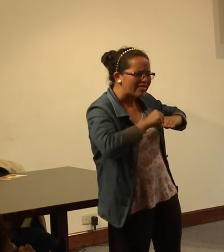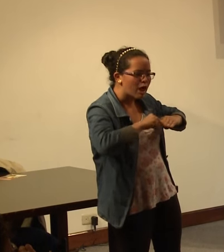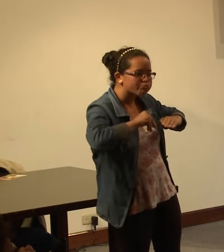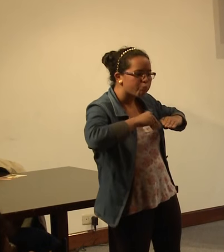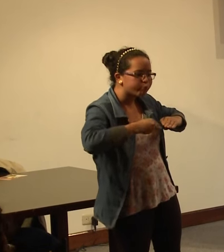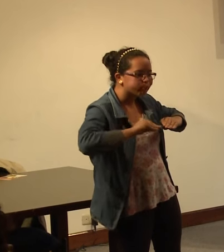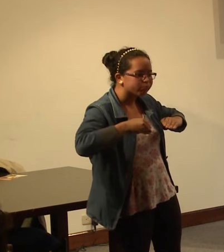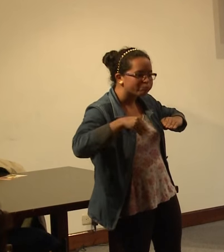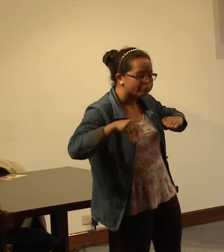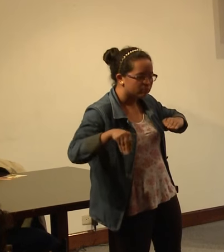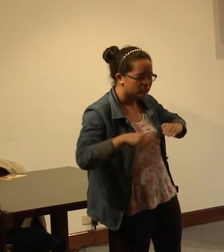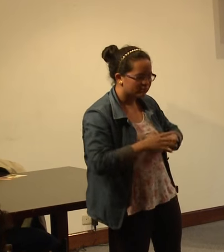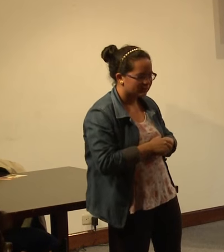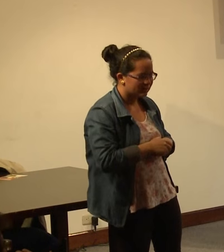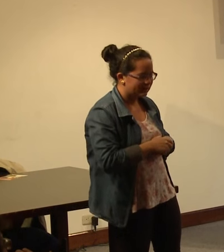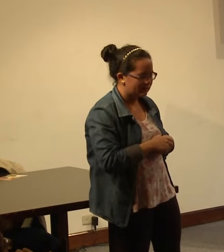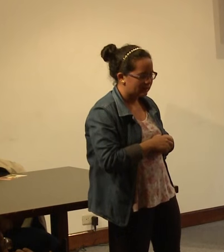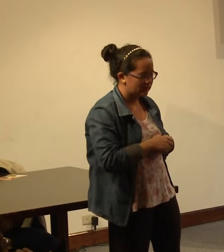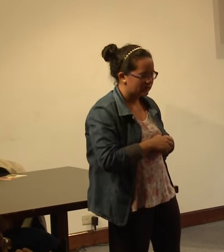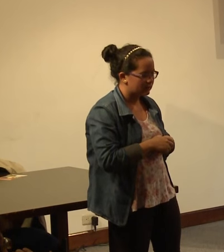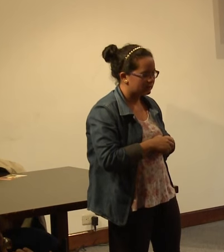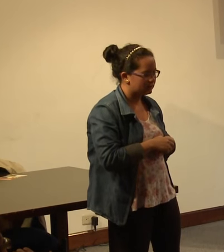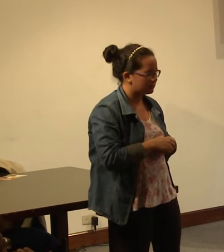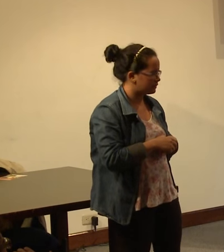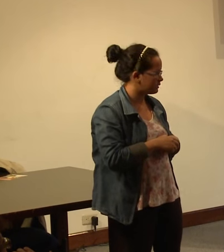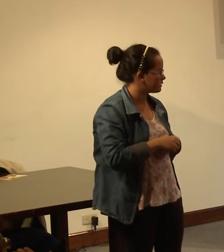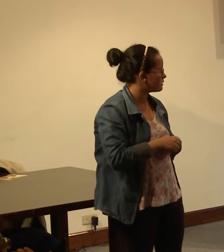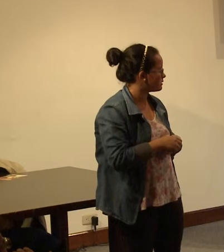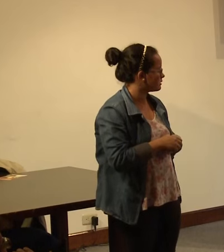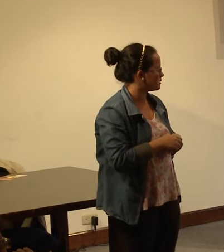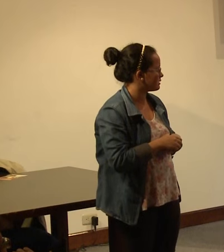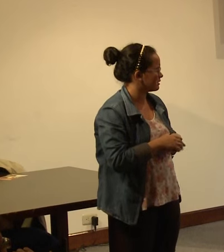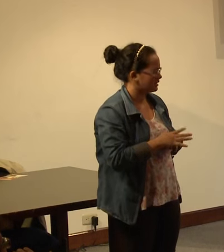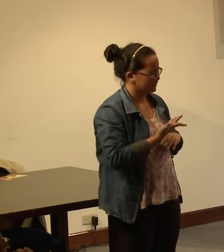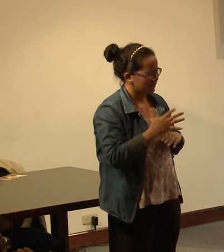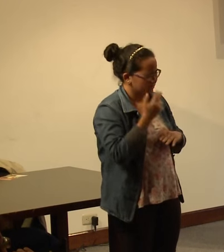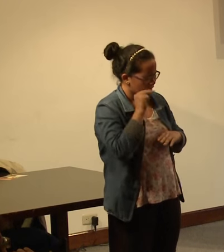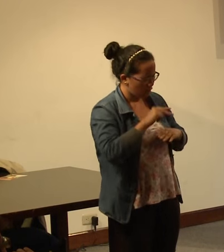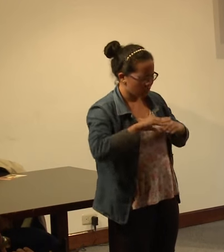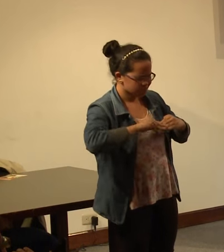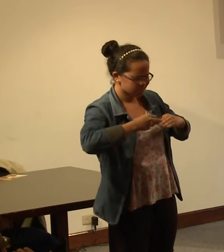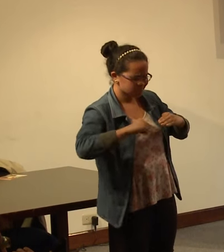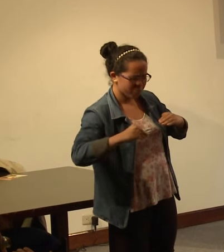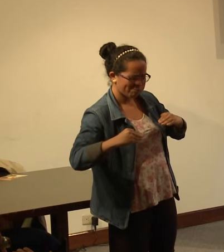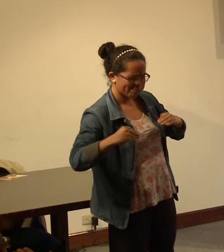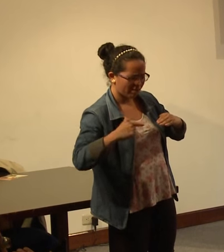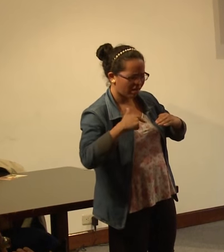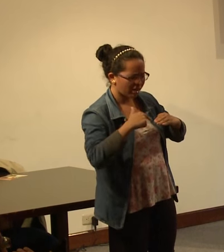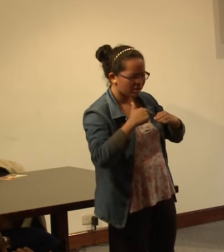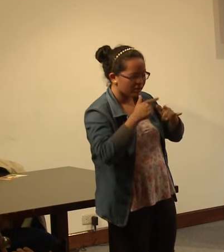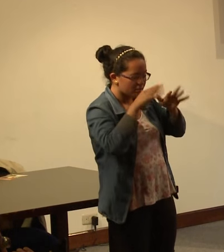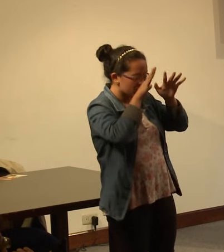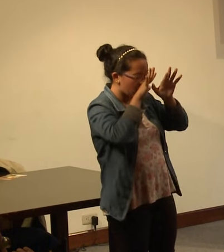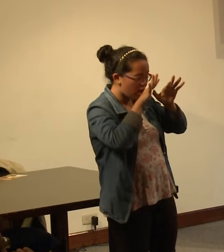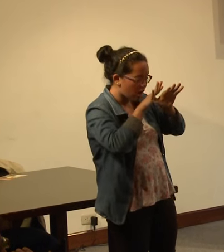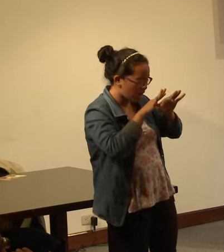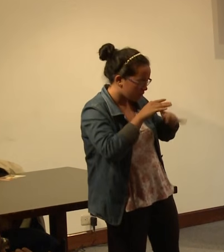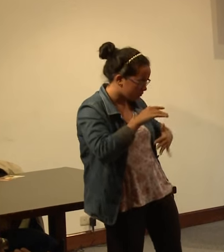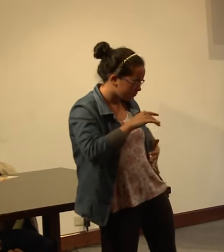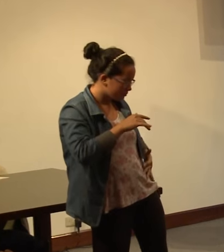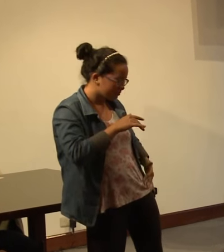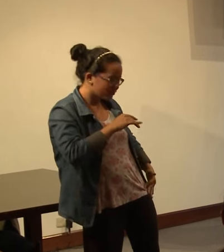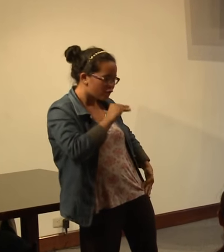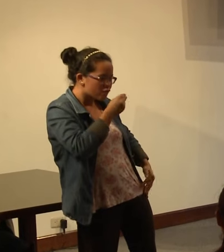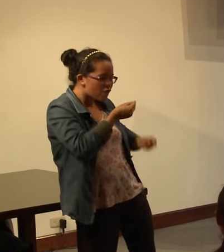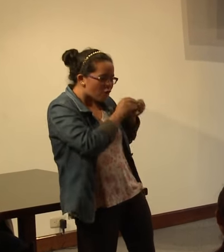y deja ver una... Pues no, deja ver, pero digamos, se ve como en el barro la transparencia, digamos, de la pierna, como la, su